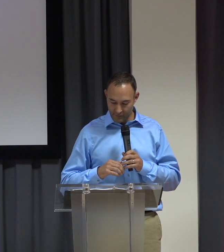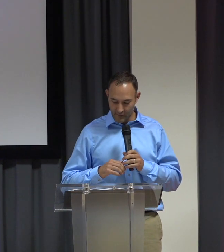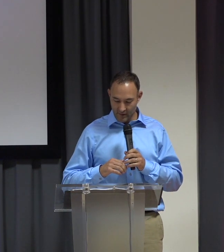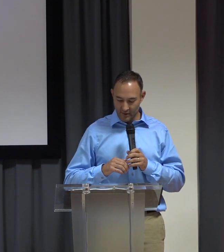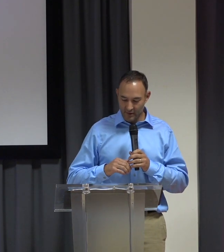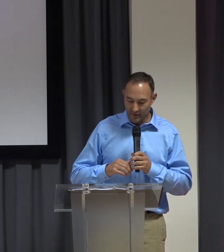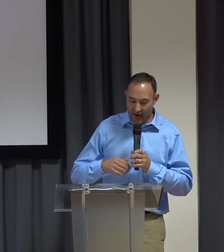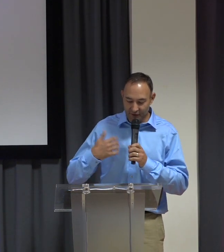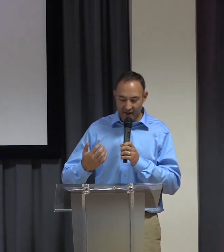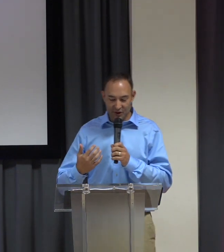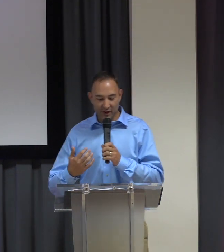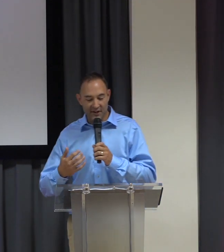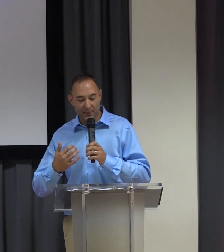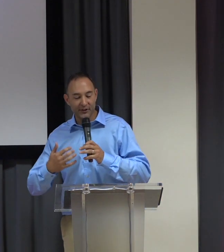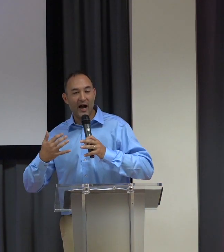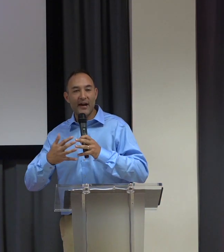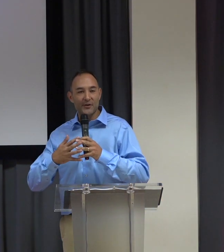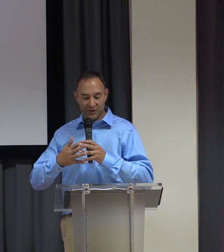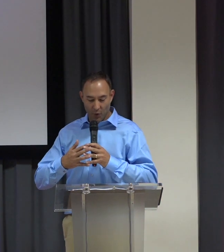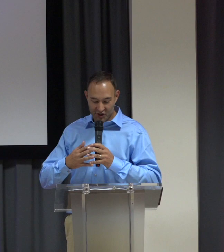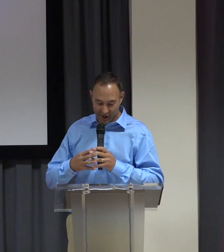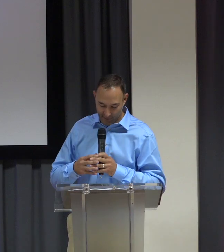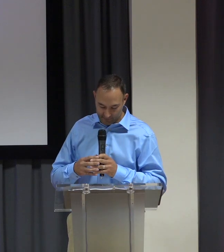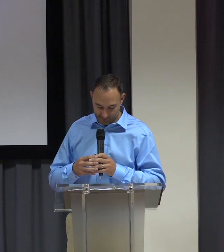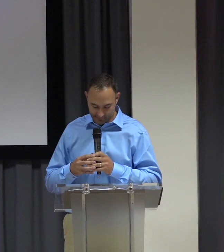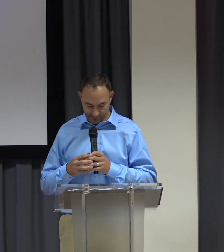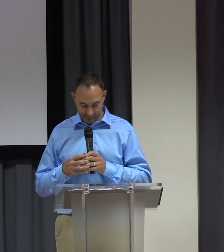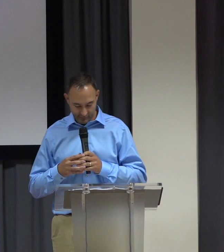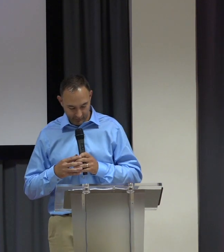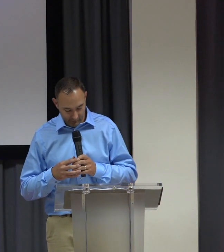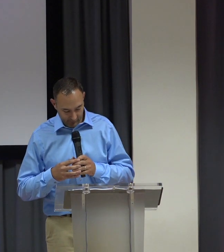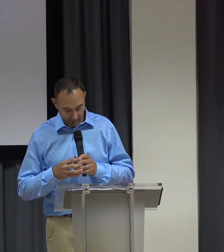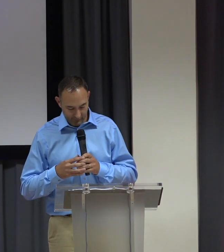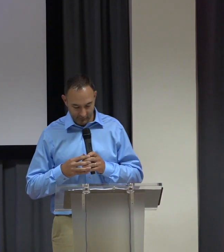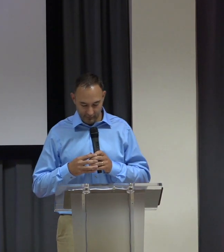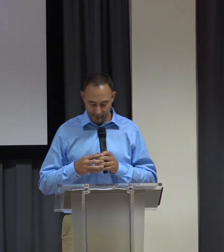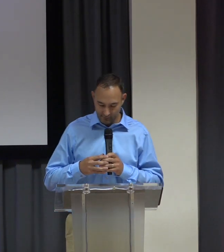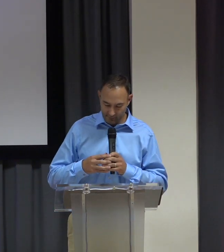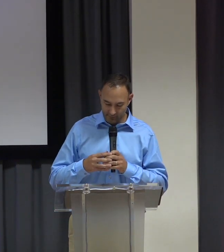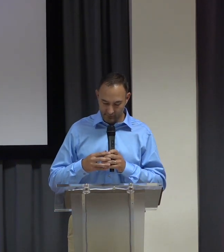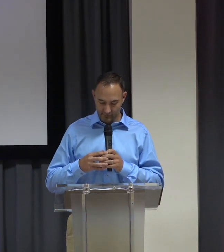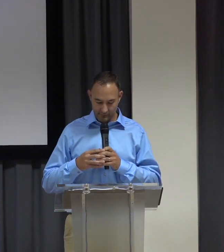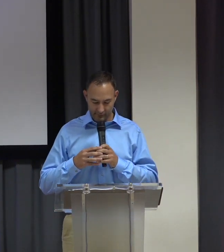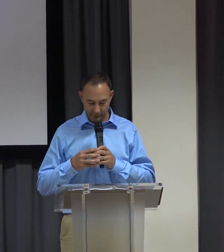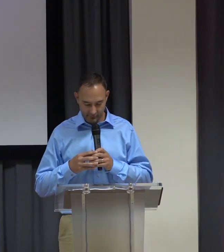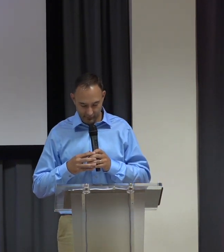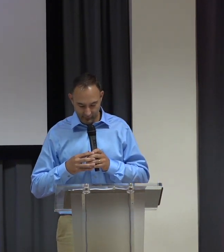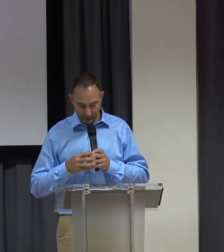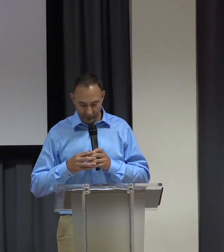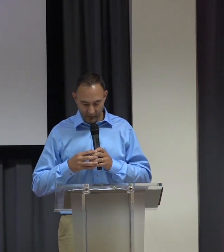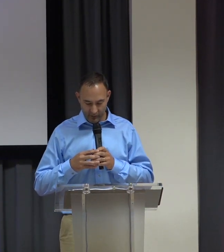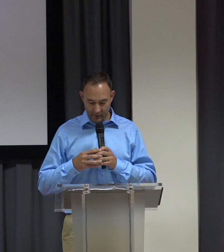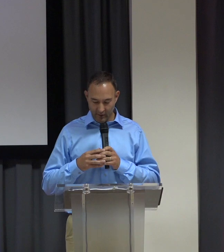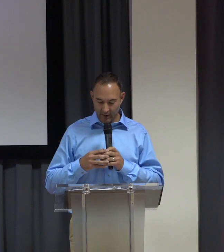fils de Lévi, after the Israelites built idols to worship, après que les Israélites aient construit des